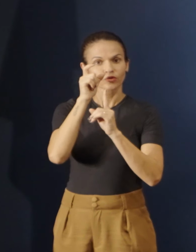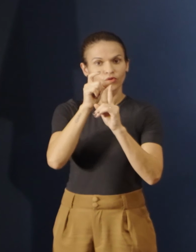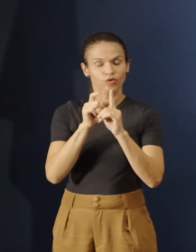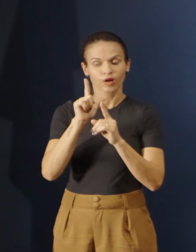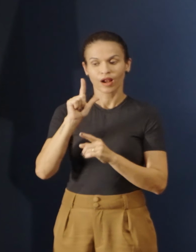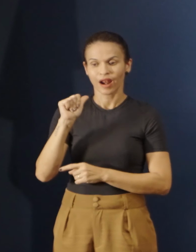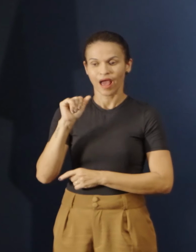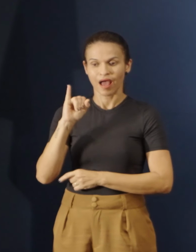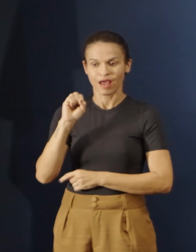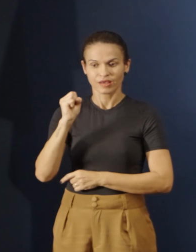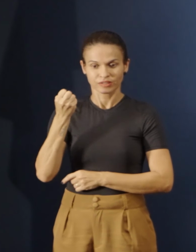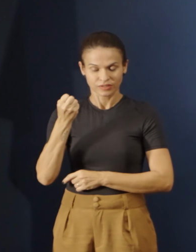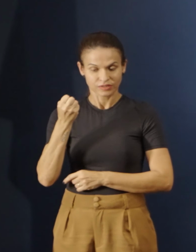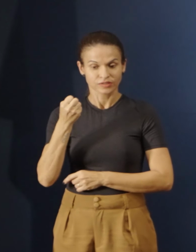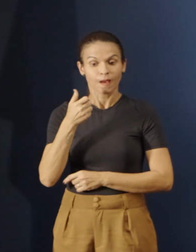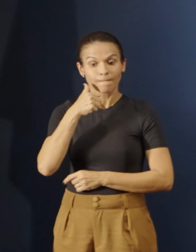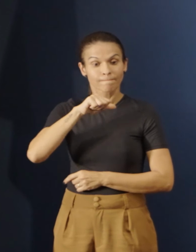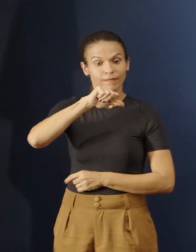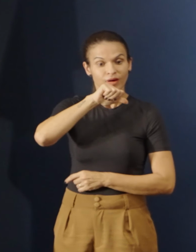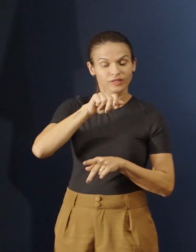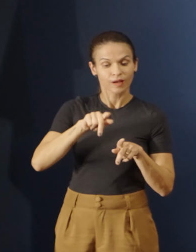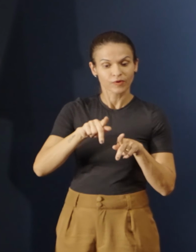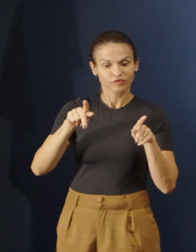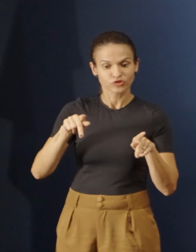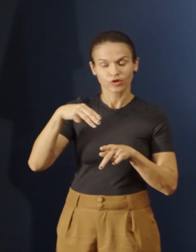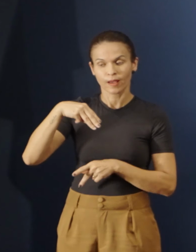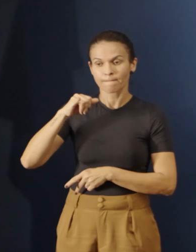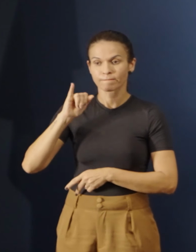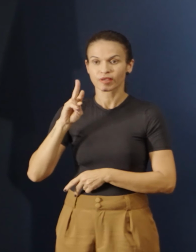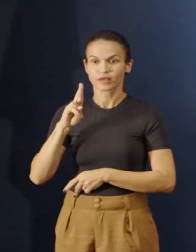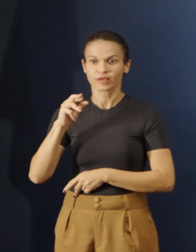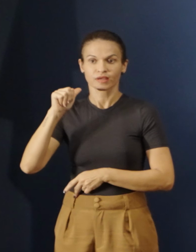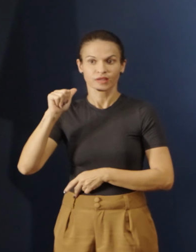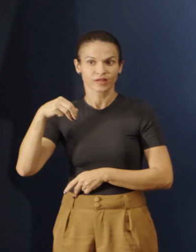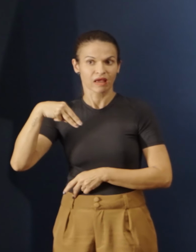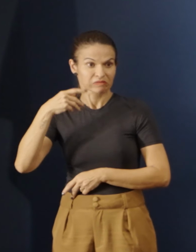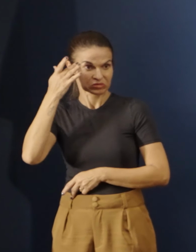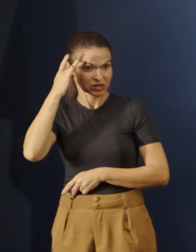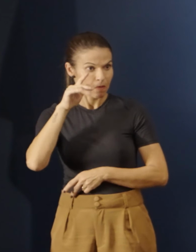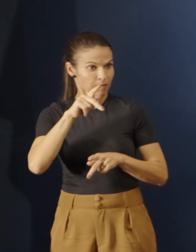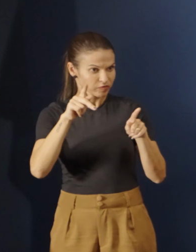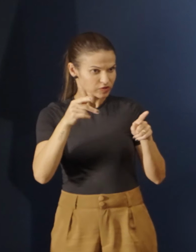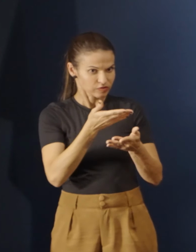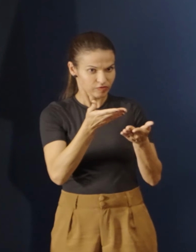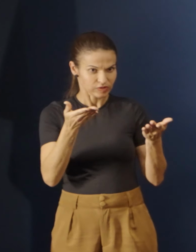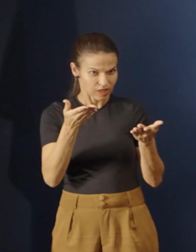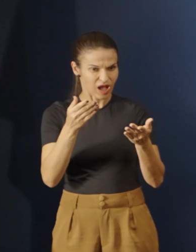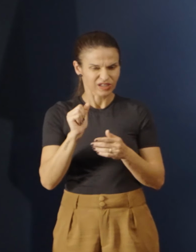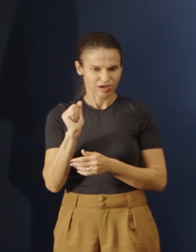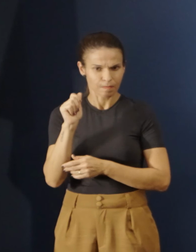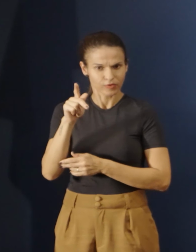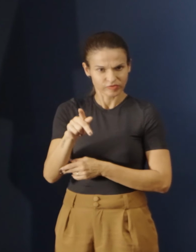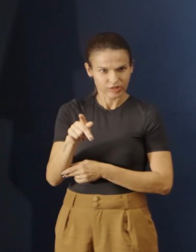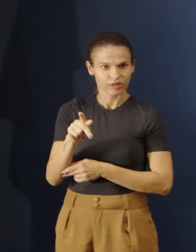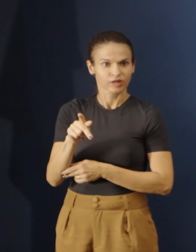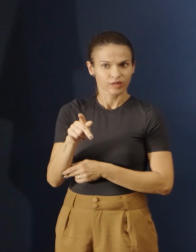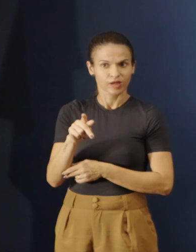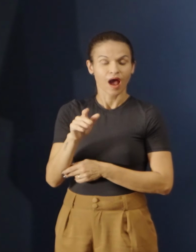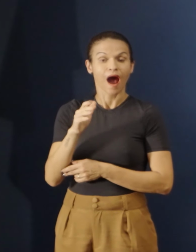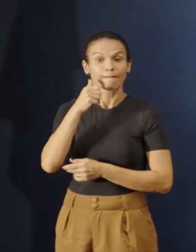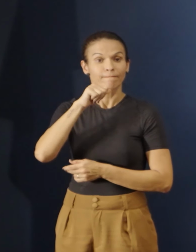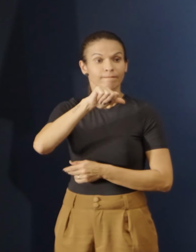da Laís Corrêa de Araújo, mãe da professora Miriam Ávila, que não sei se foi professora de alguns de vocês aqui. A Miriam se aposentou, teve aqui agora há pouco. A